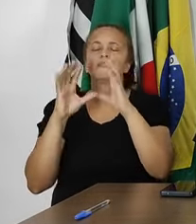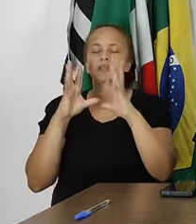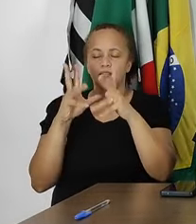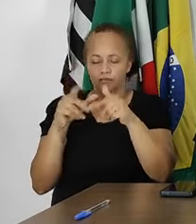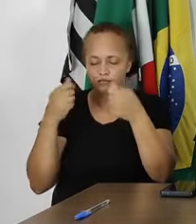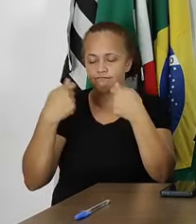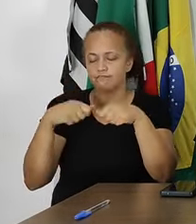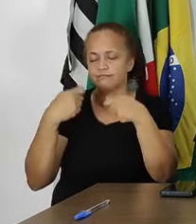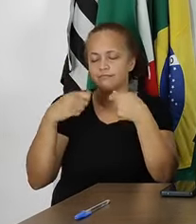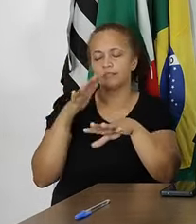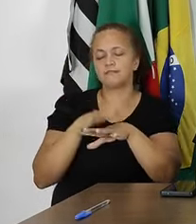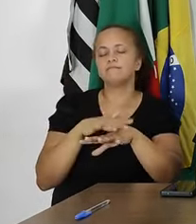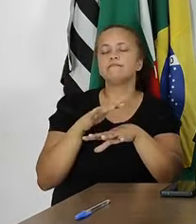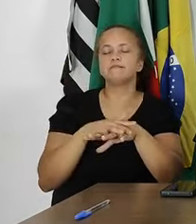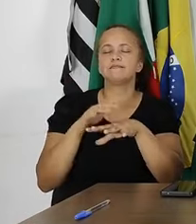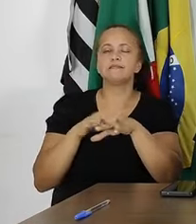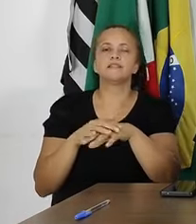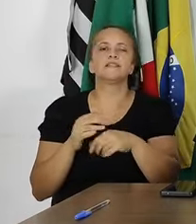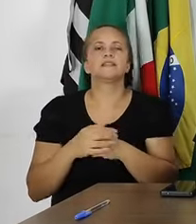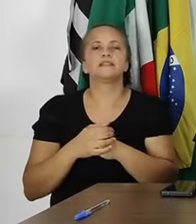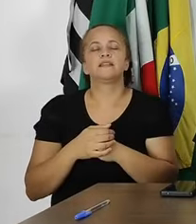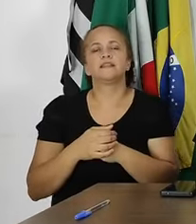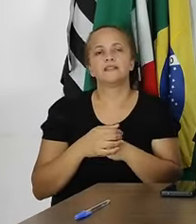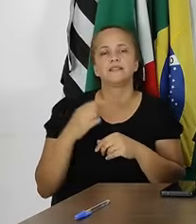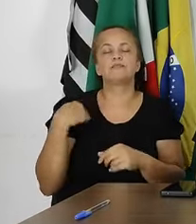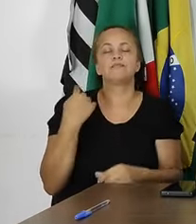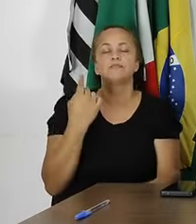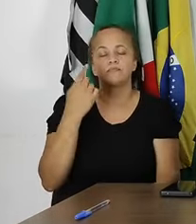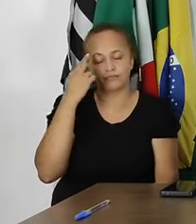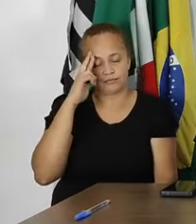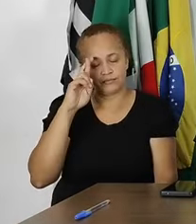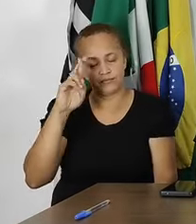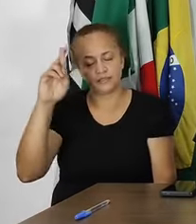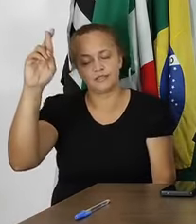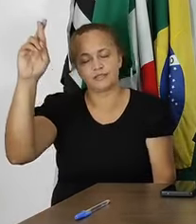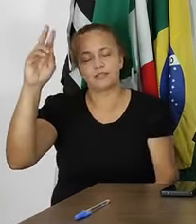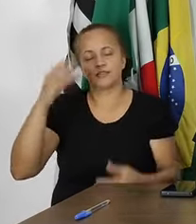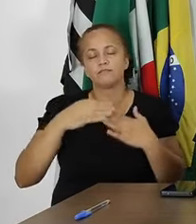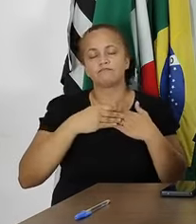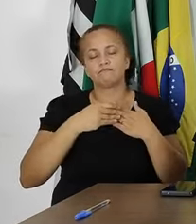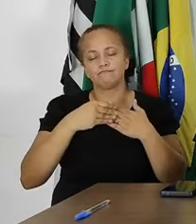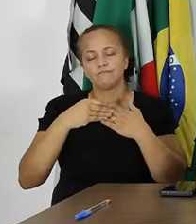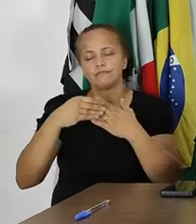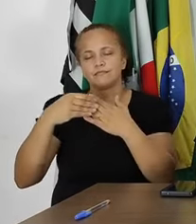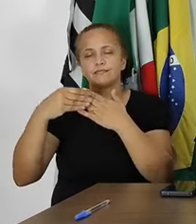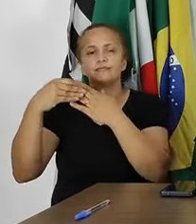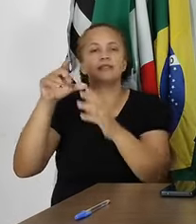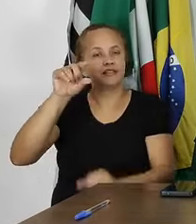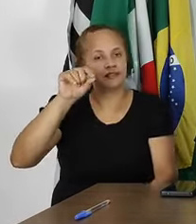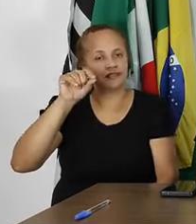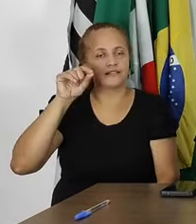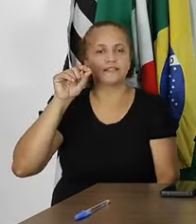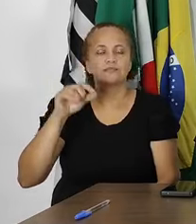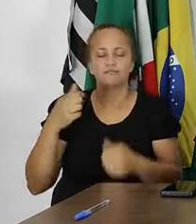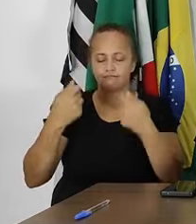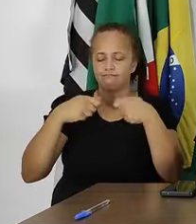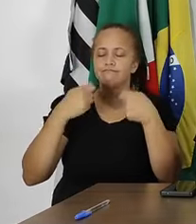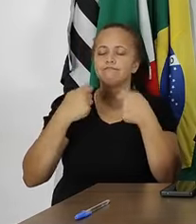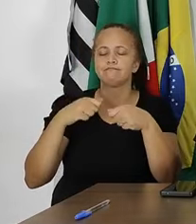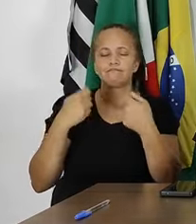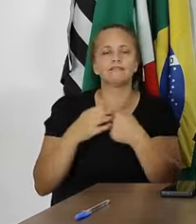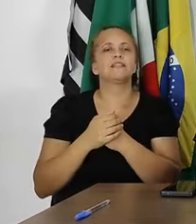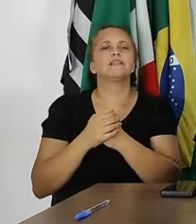precisamos fazer, estar e agir, que o Senhor nos conduza a cada decisão, a cada escolha que precisamos, e que